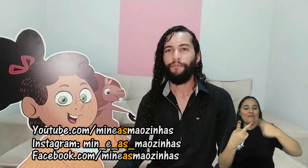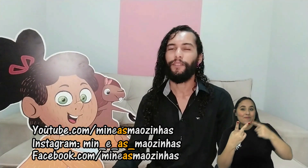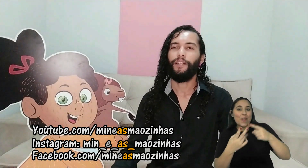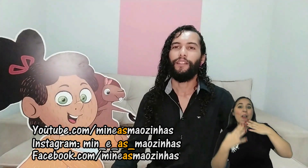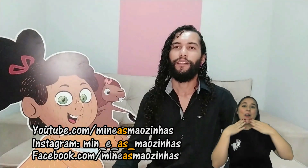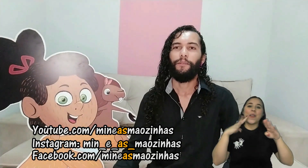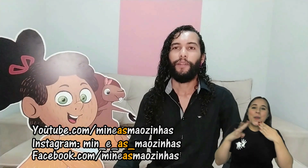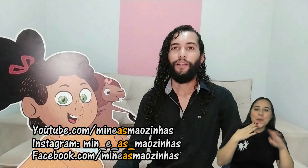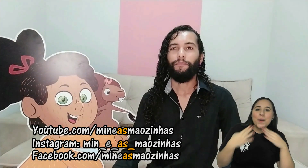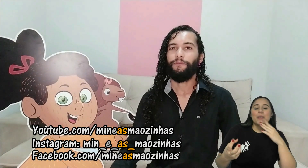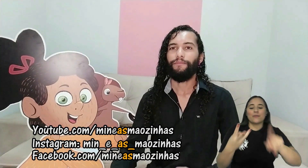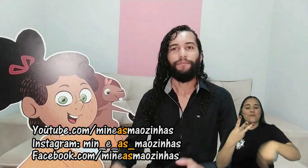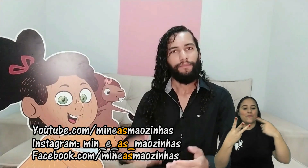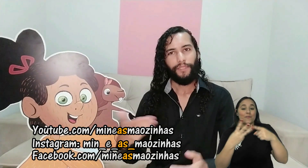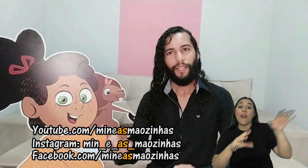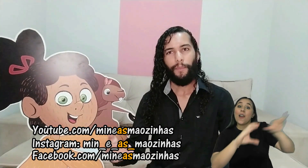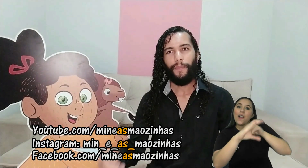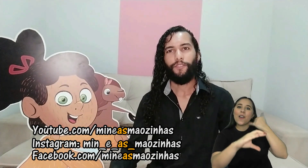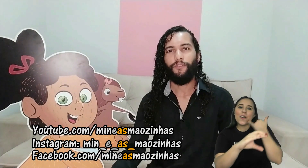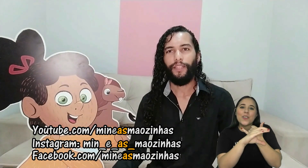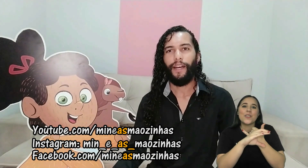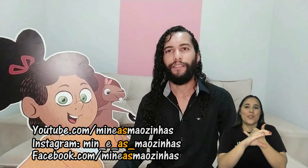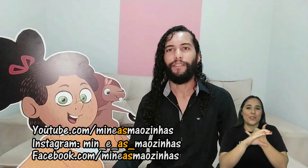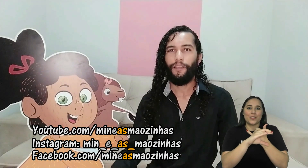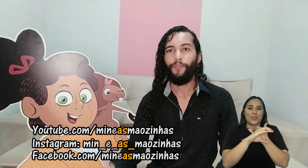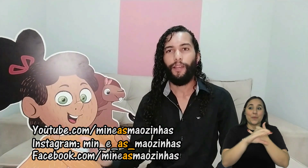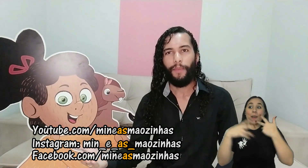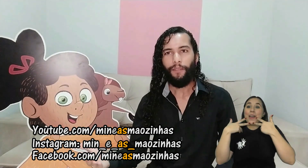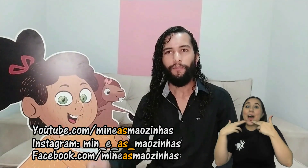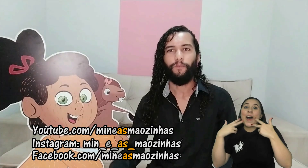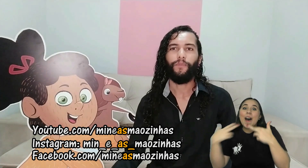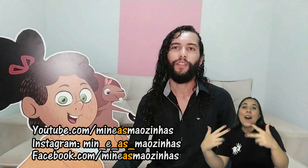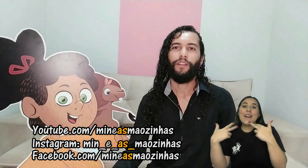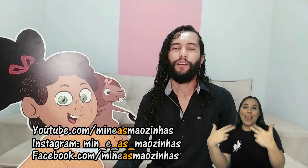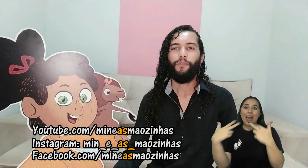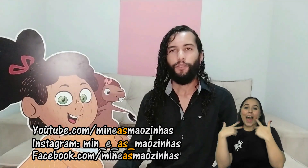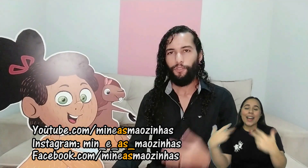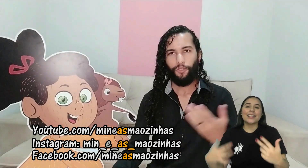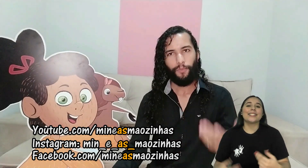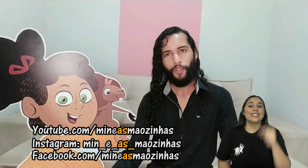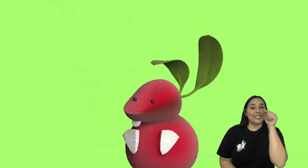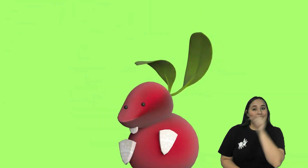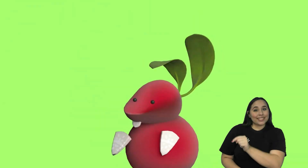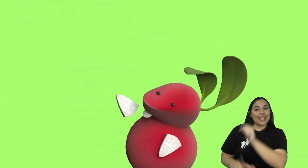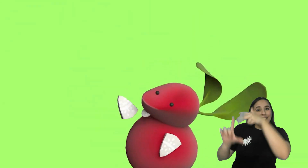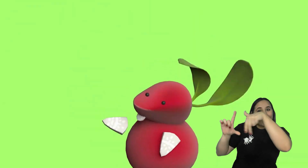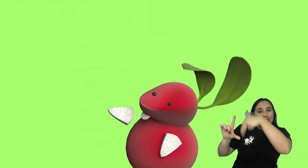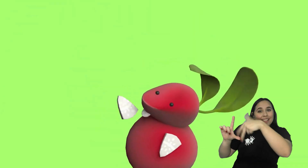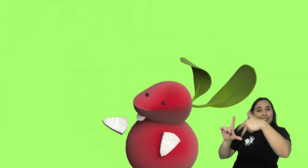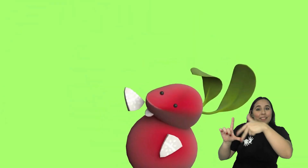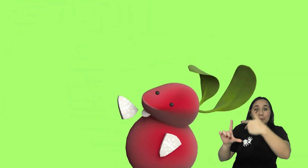também, para saber mais novidades, tanto da mim quanto de outros projetos, por exemplo, os